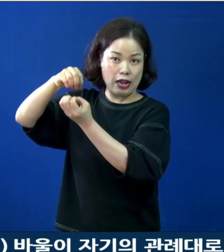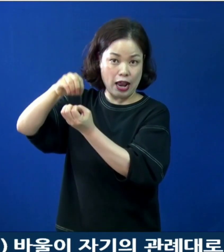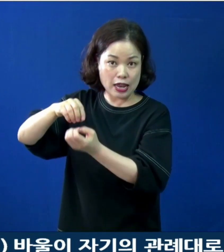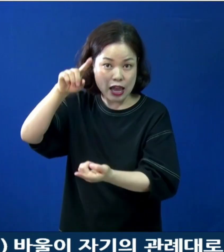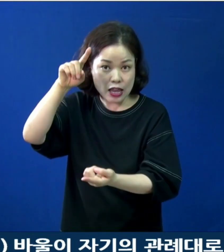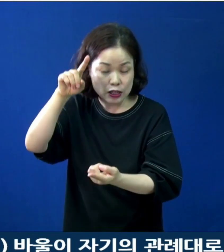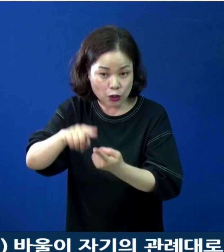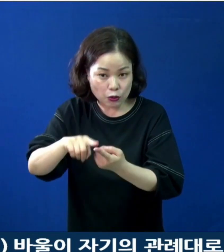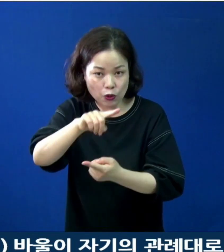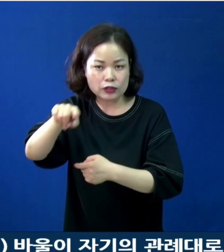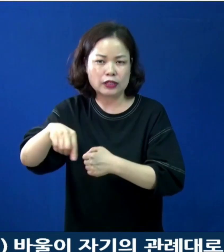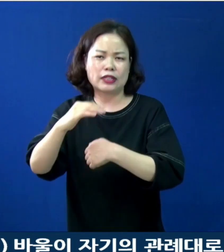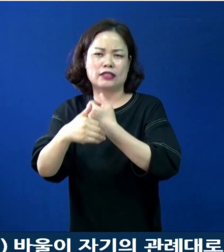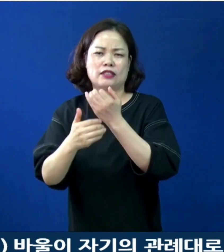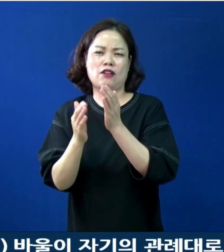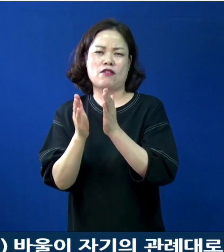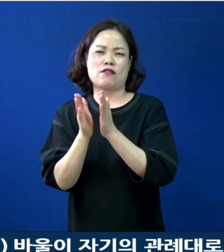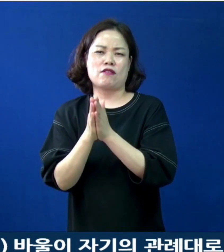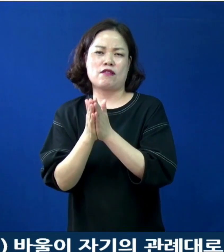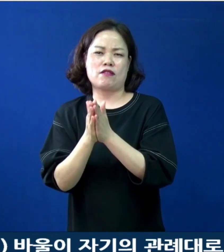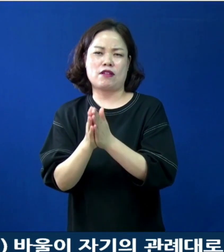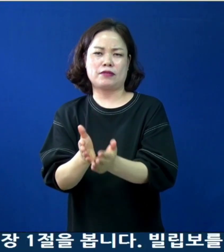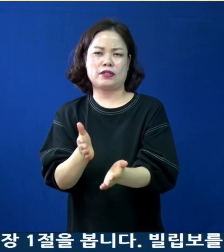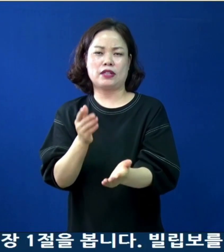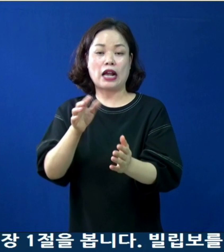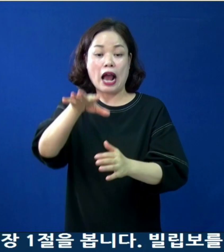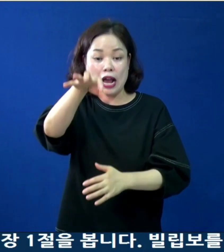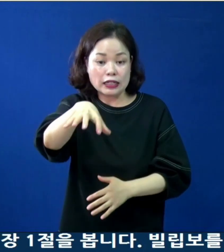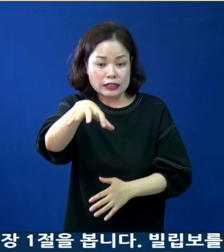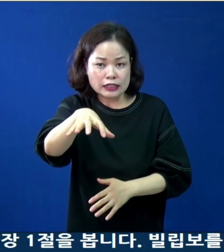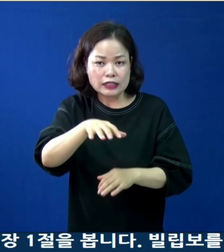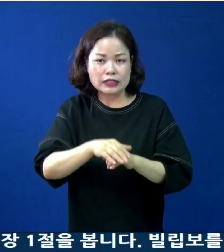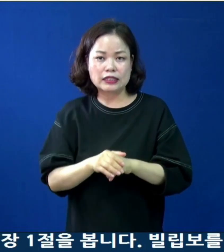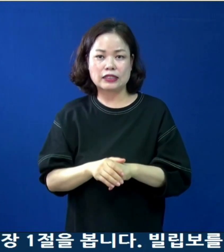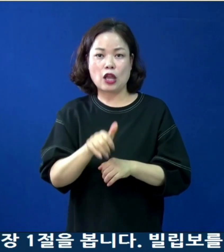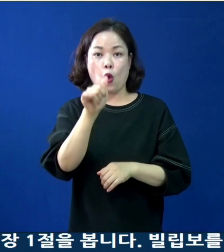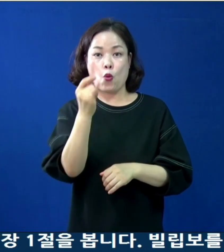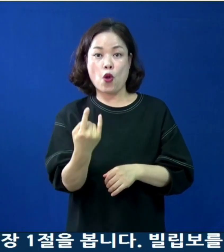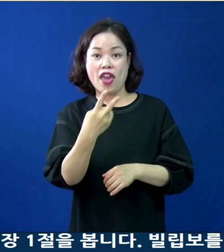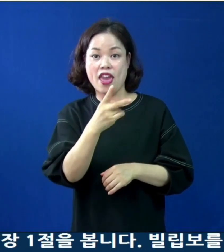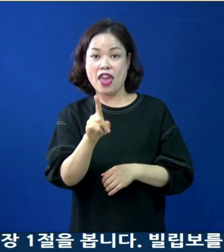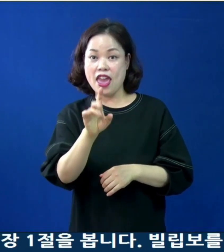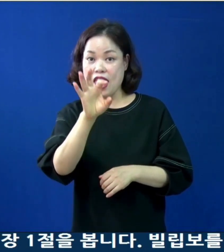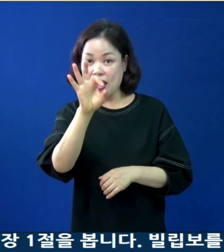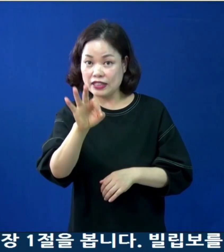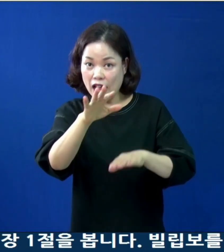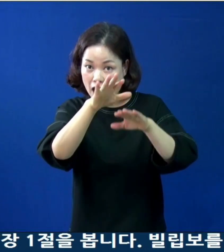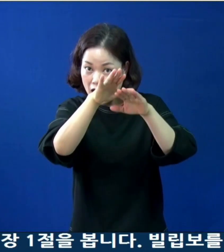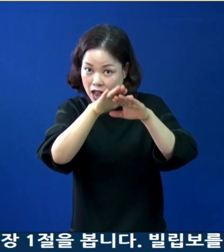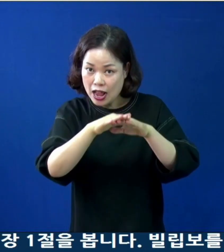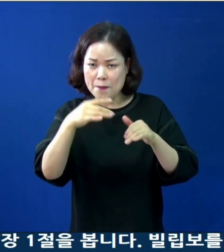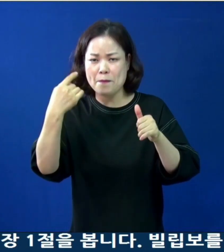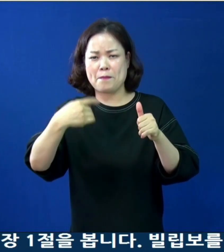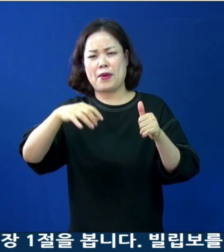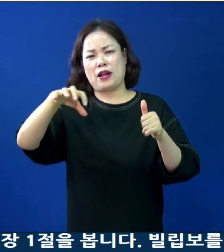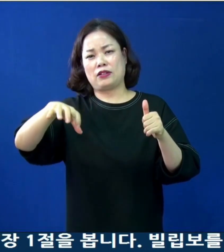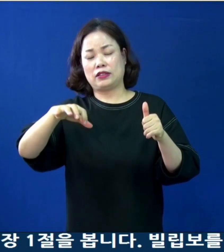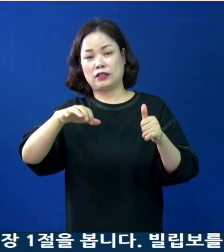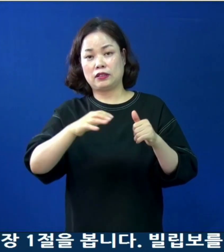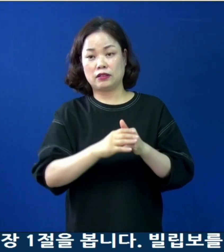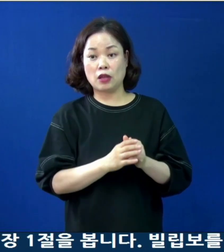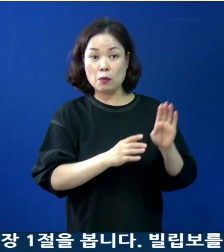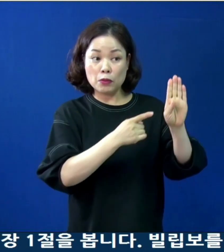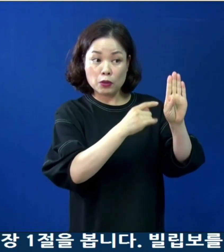안식일에 성경을 가지고 강론하며, 회당이 있었습니다. 데살로니가에는. 자, 빌립보에 회당이 있었습니까?